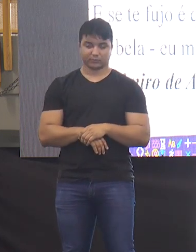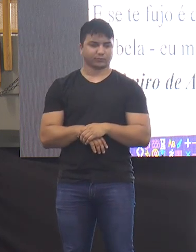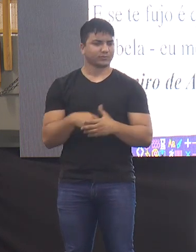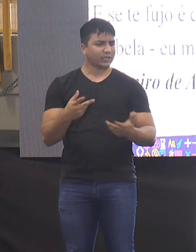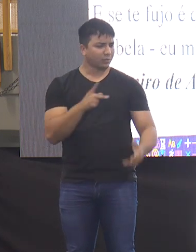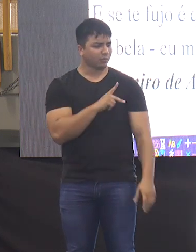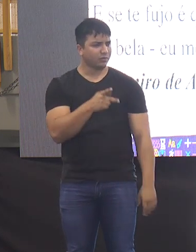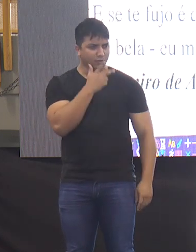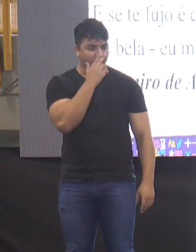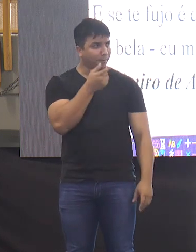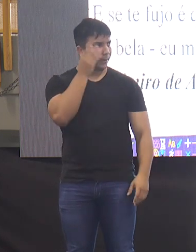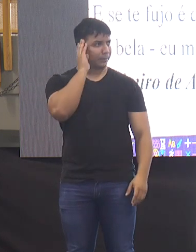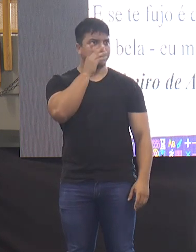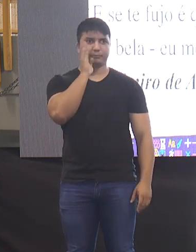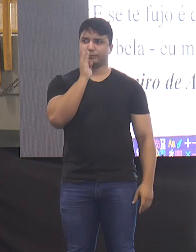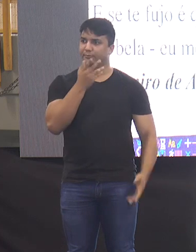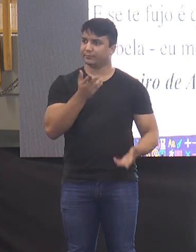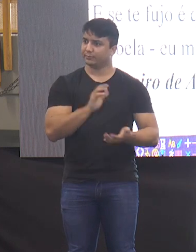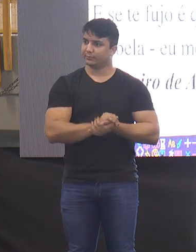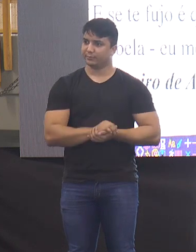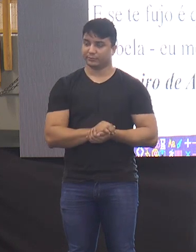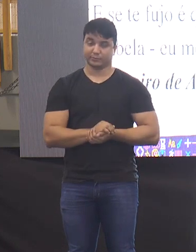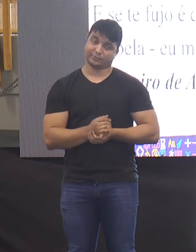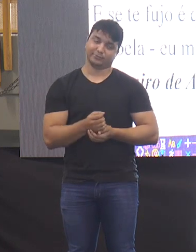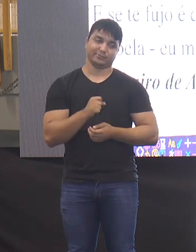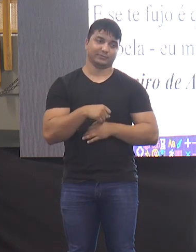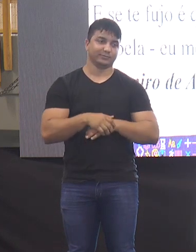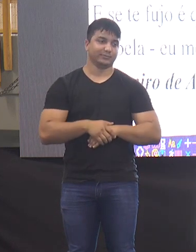Professor, mas que banana, né?